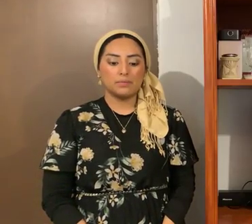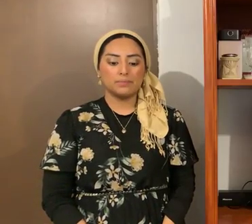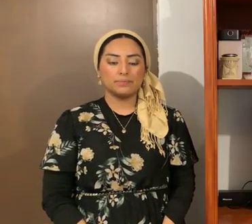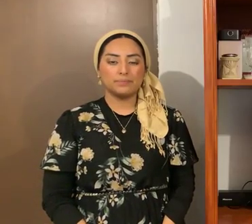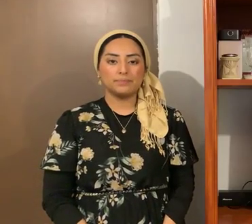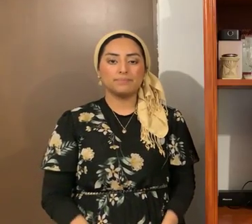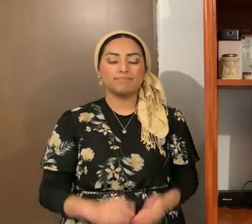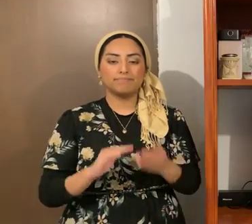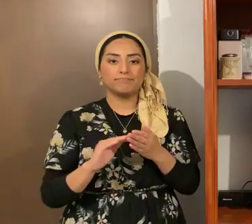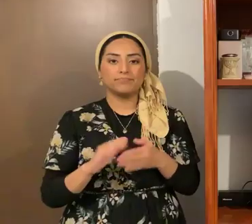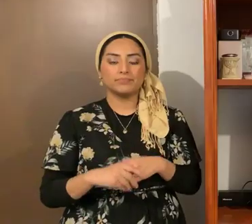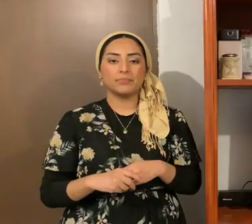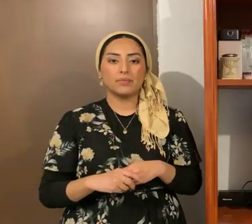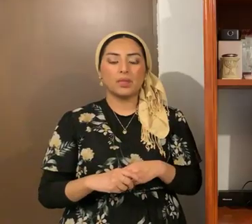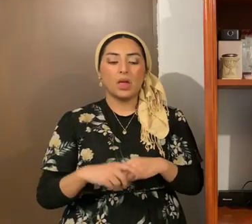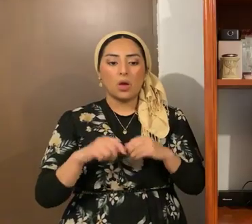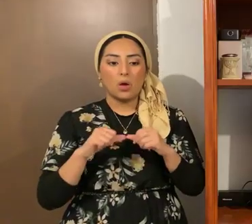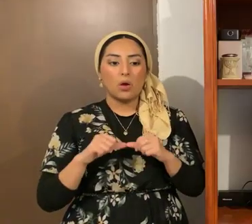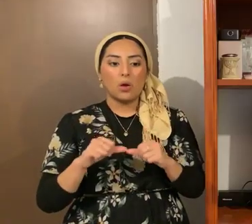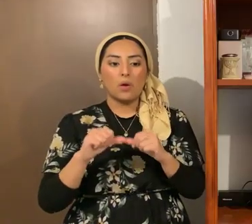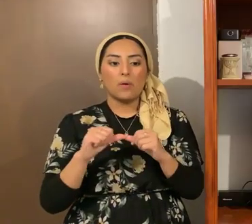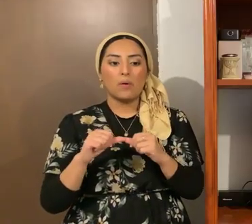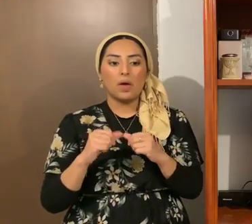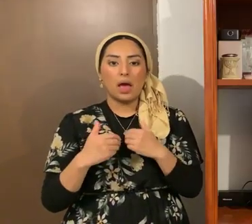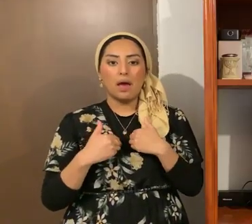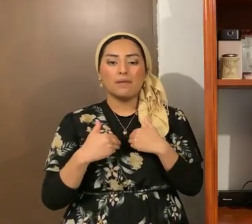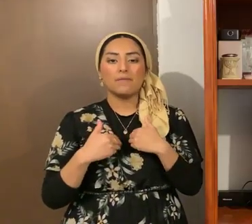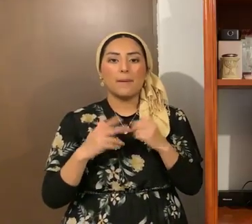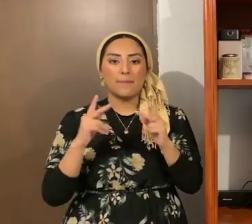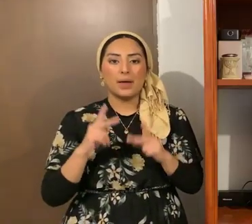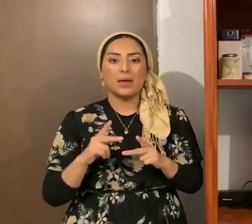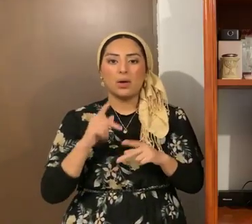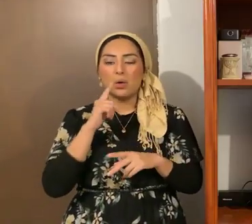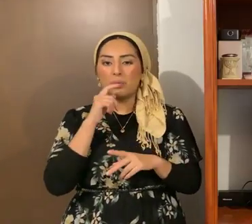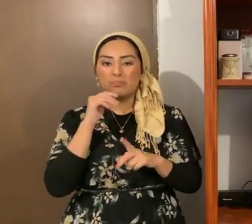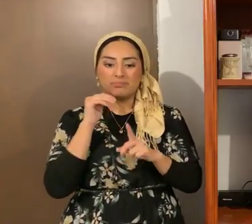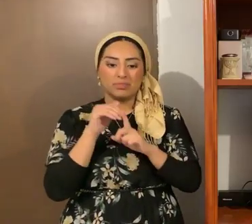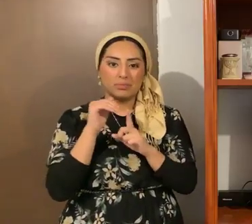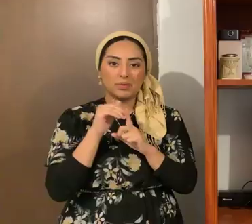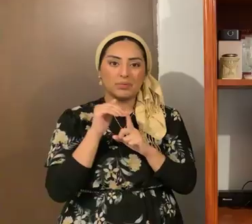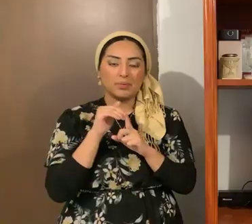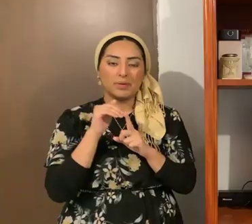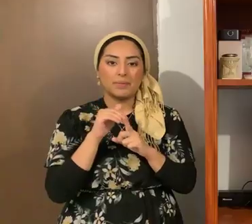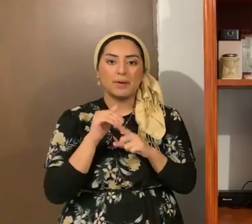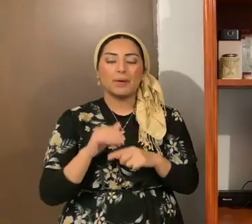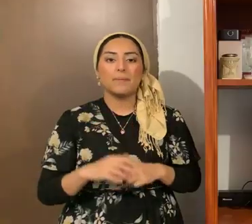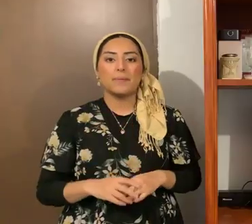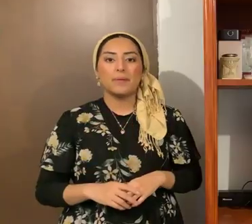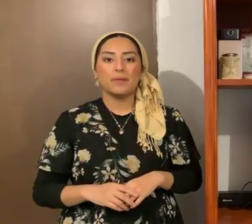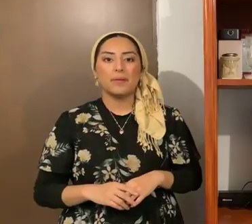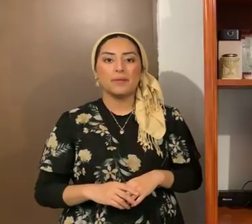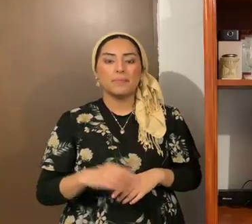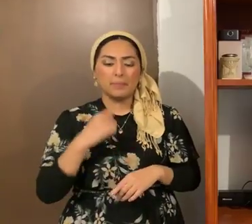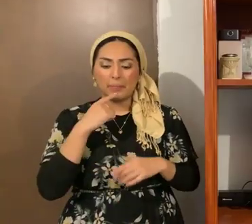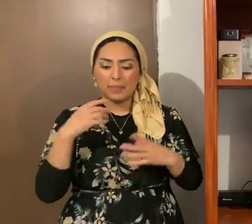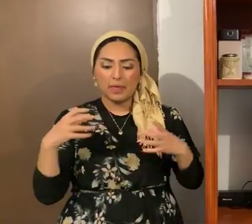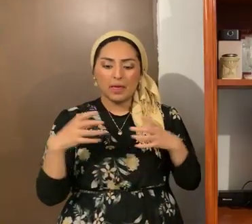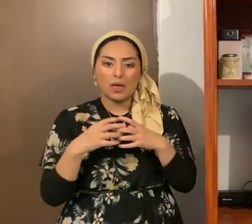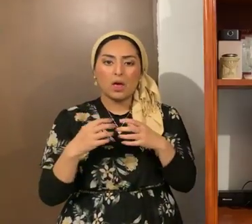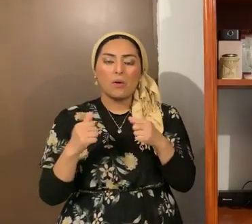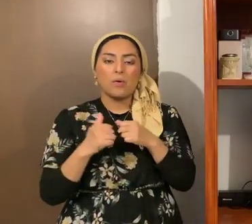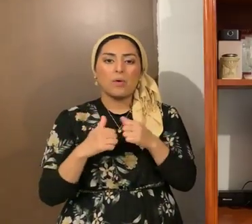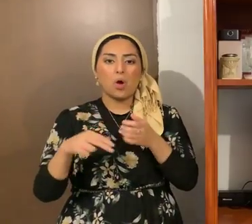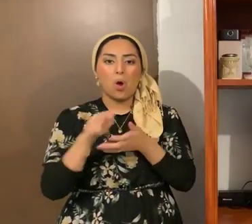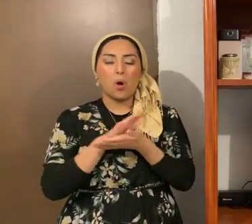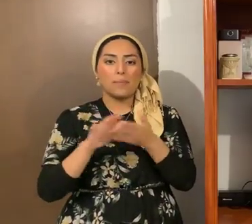permítame un segundito, siempre va a haber un instigador que empieza el fuego. por así decirlo. Dice, júntate con los